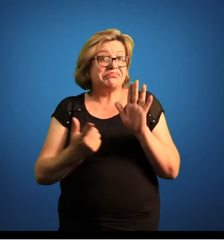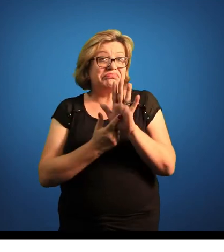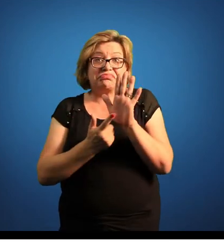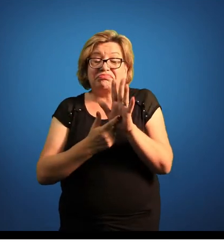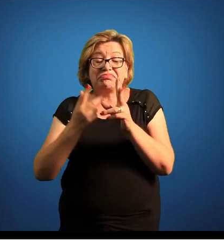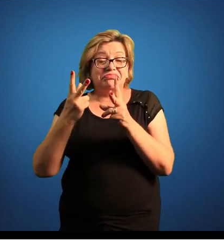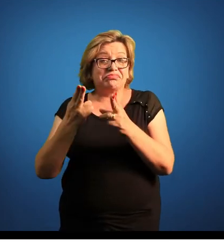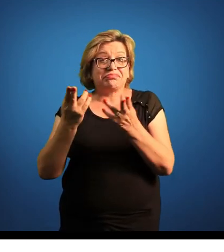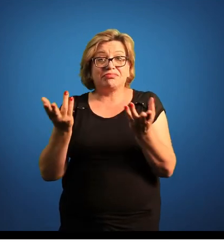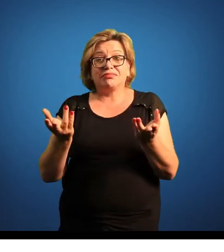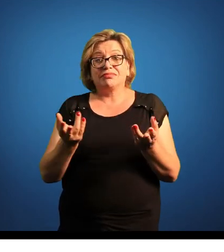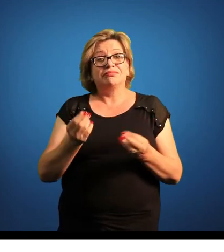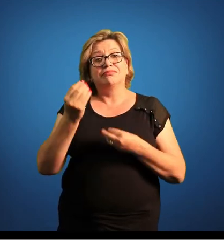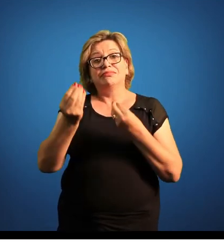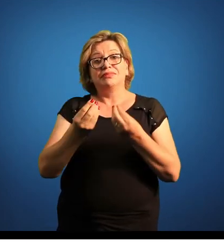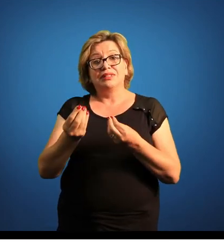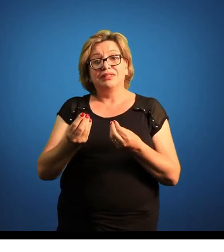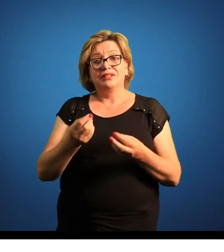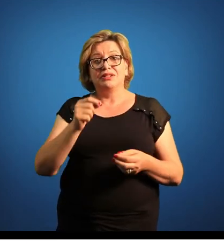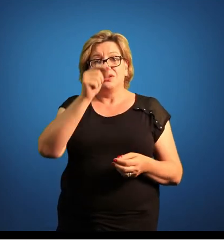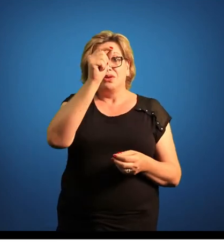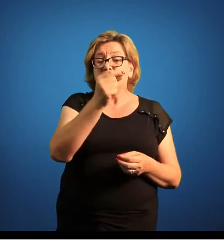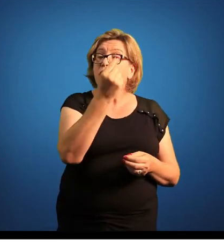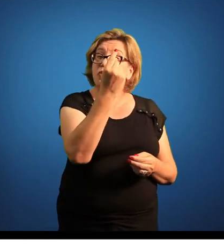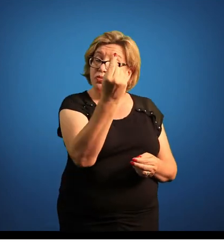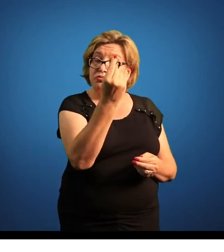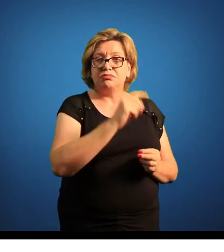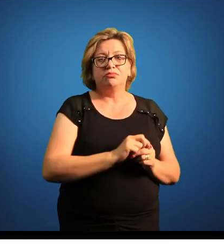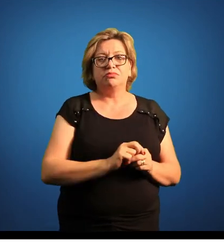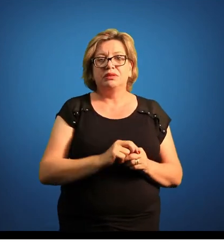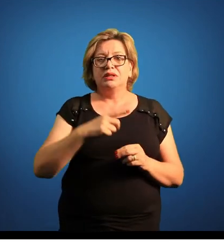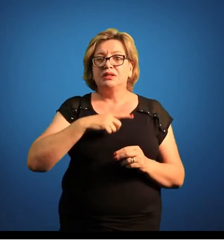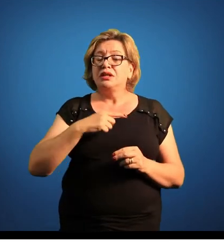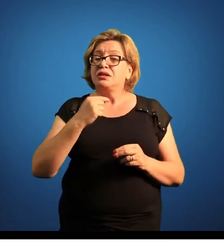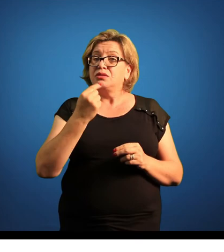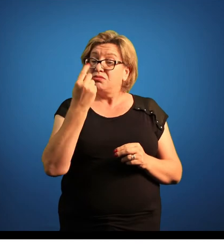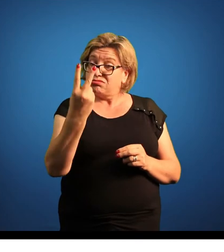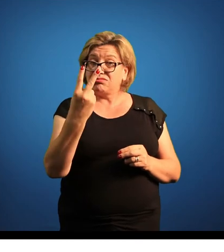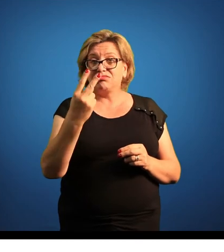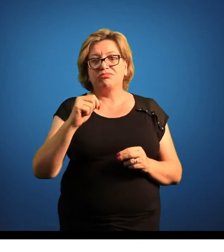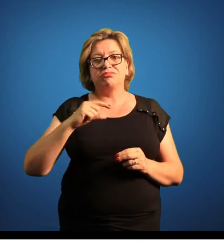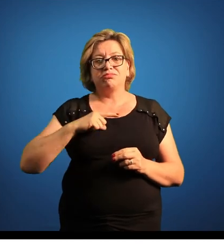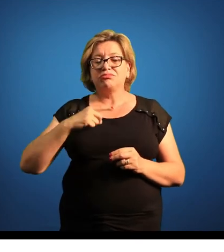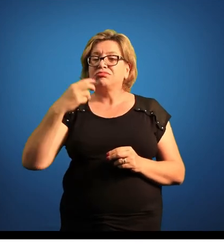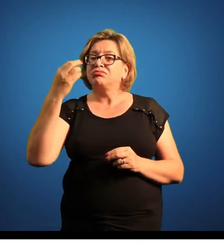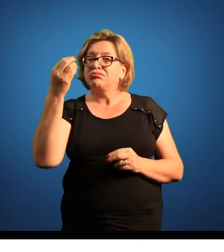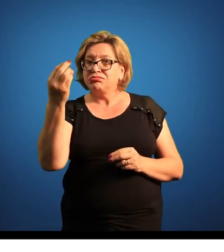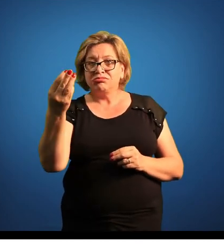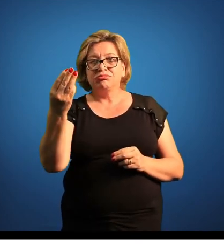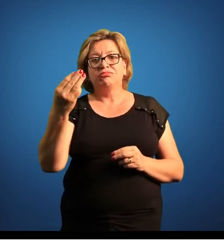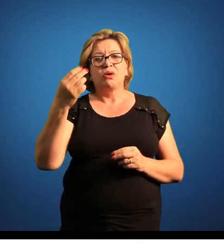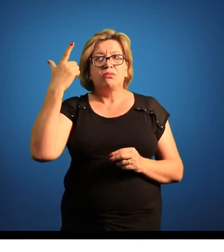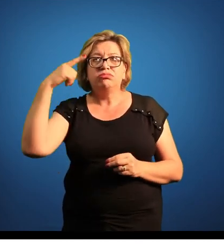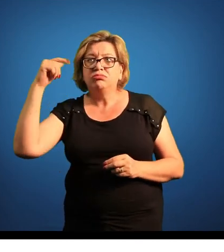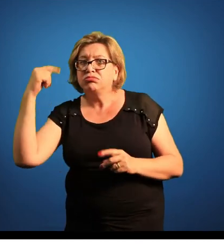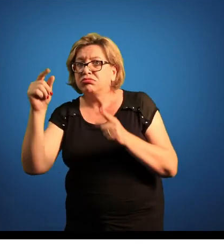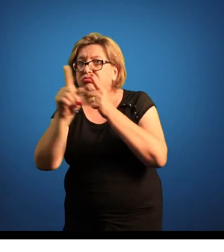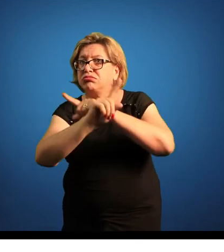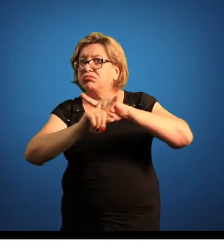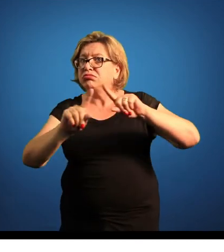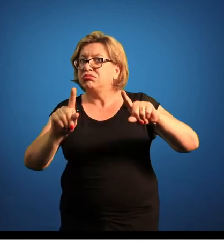aqui. Aparece uma única vez o 1, uma única vez o 2 e uma única vez o